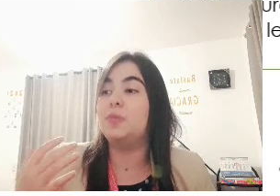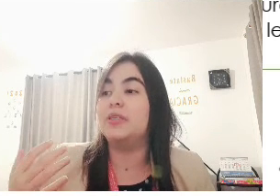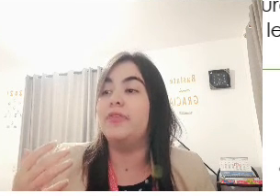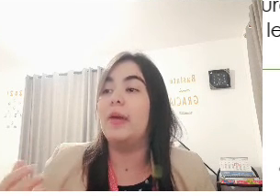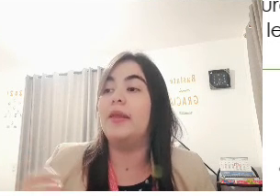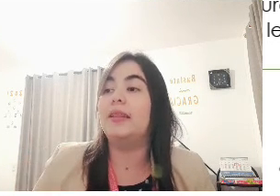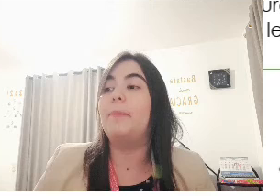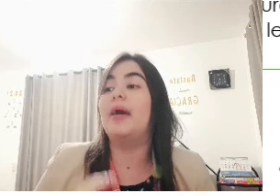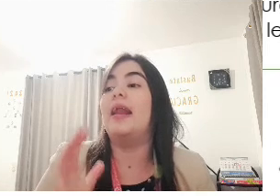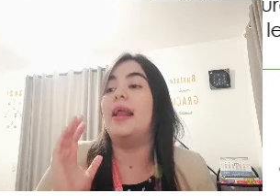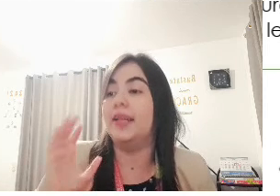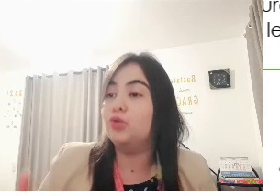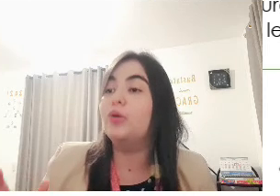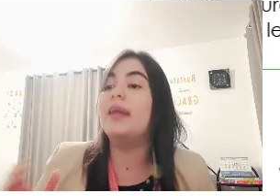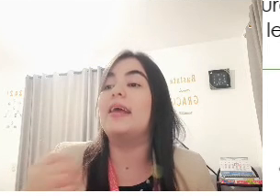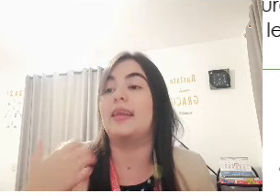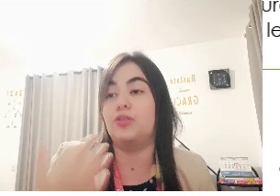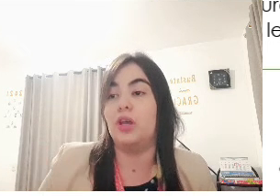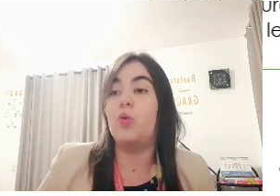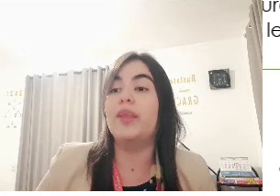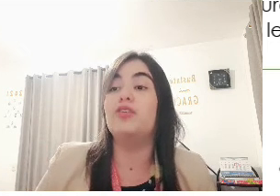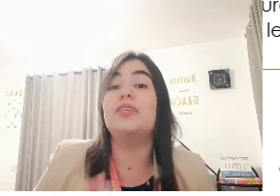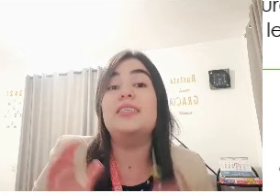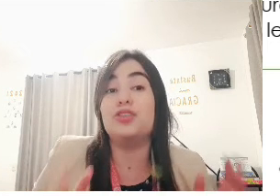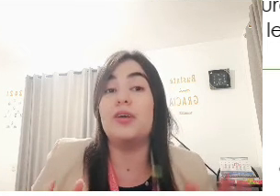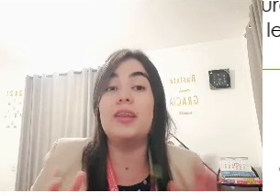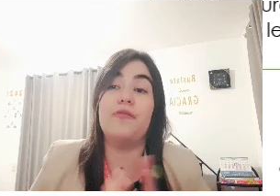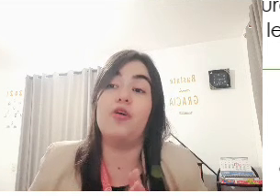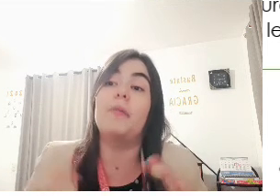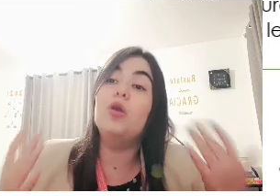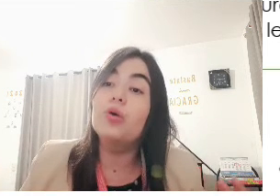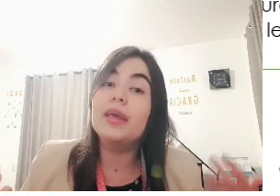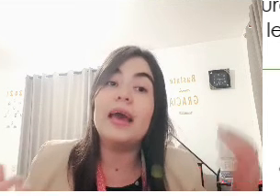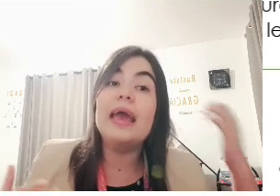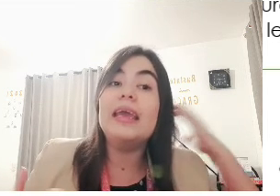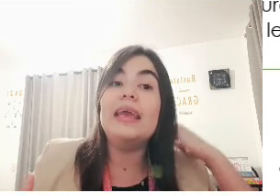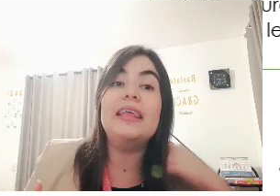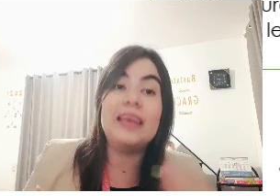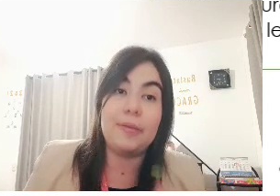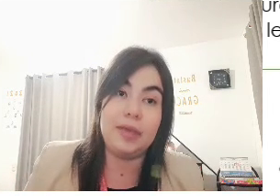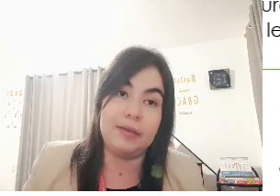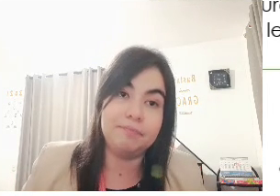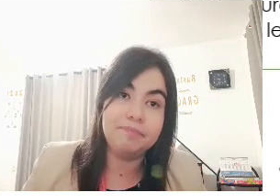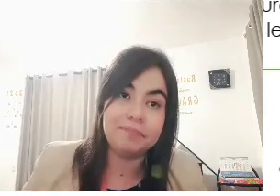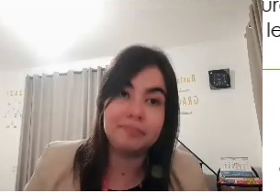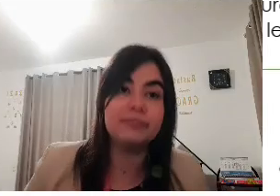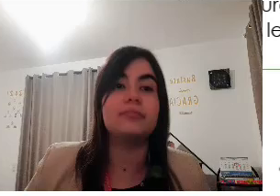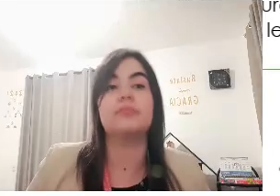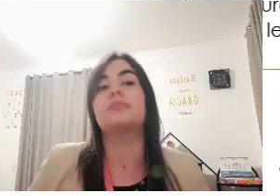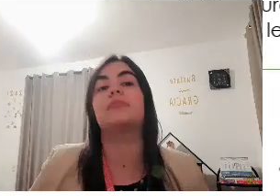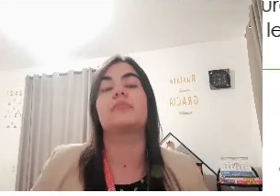estos específicamente para la lectura y narración de cuentos e historias de forma lúdica y dinámica.